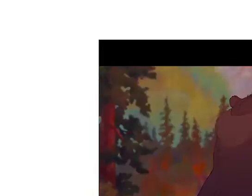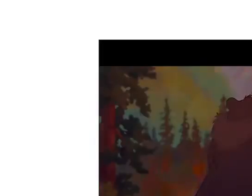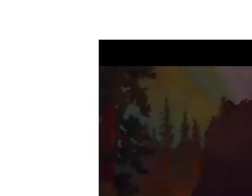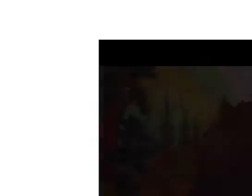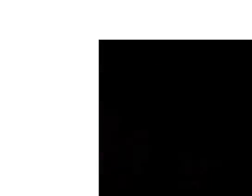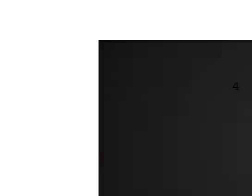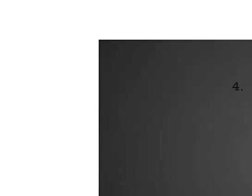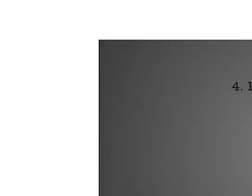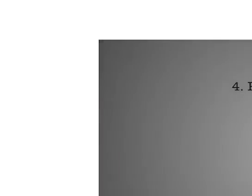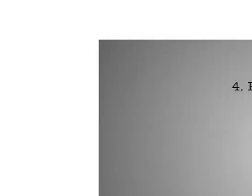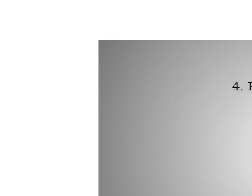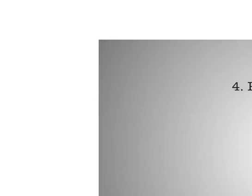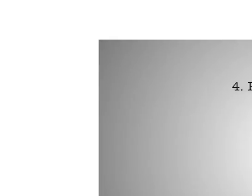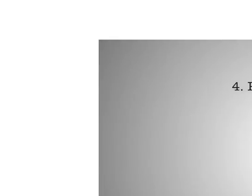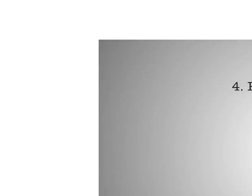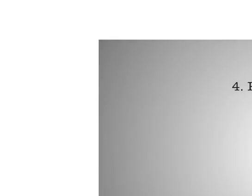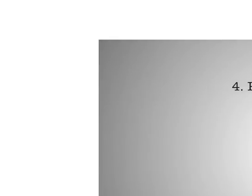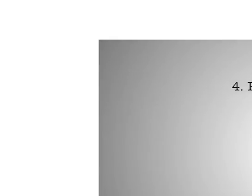nossa casa.